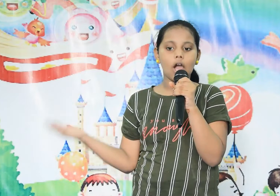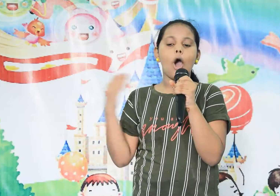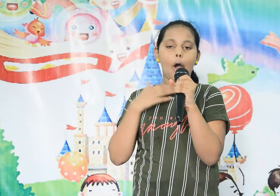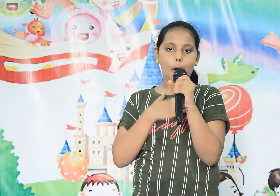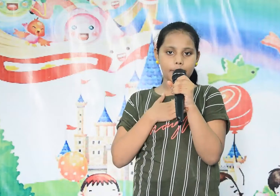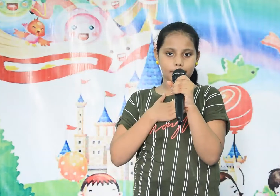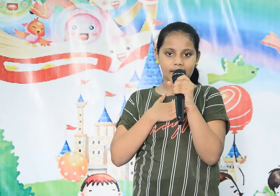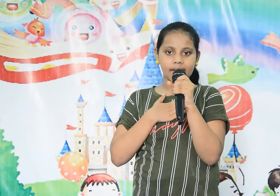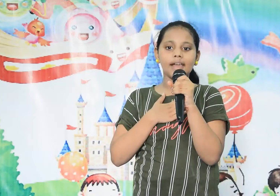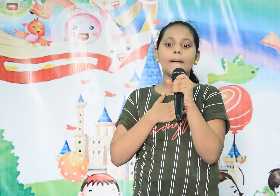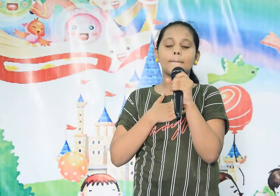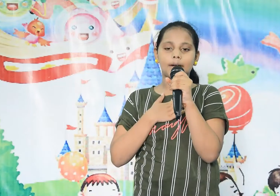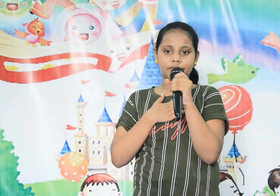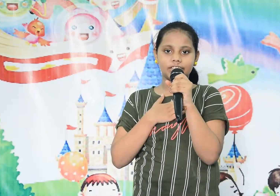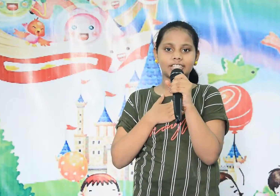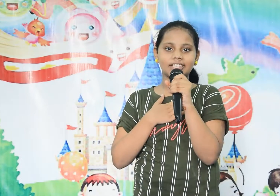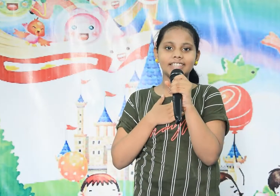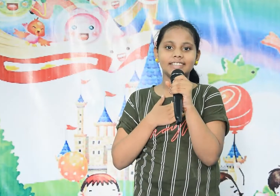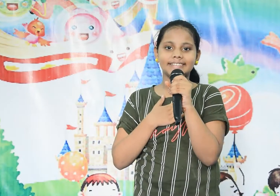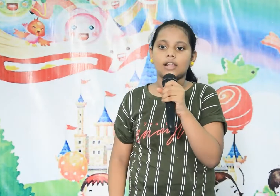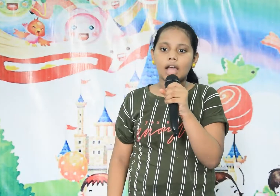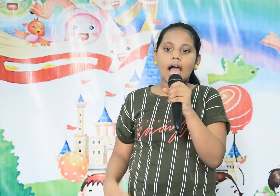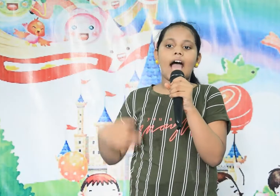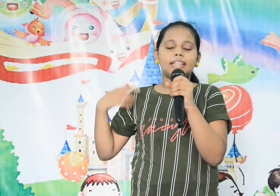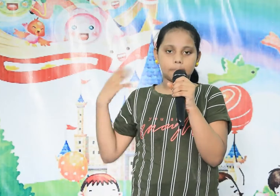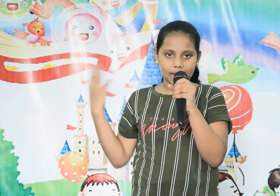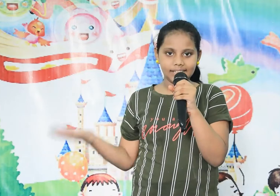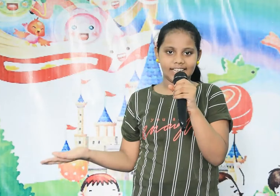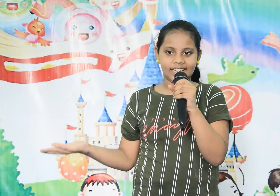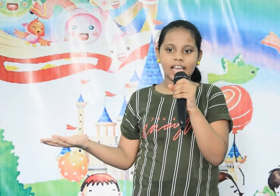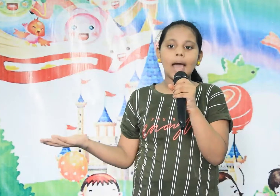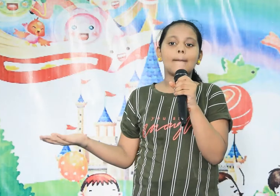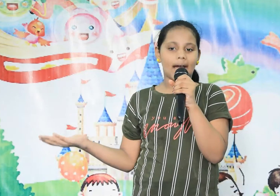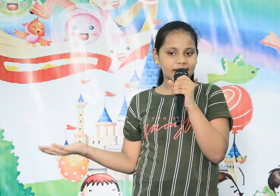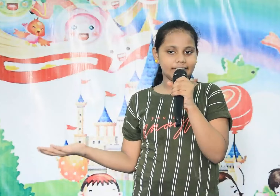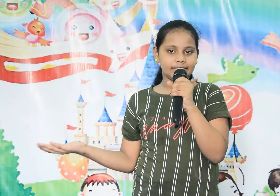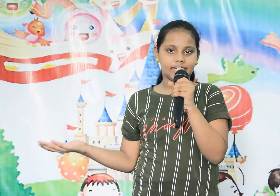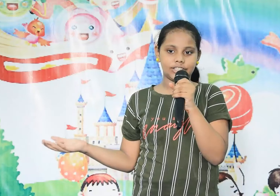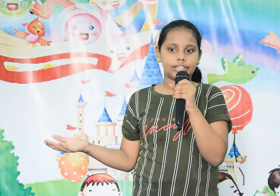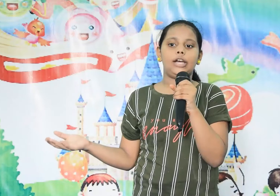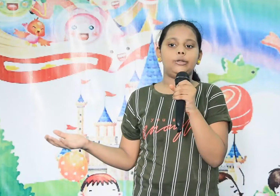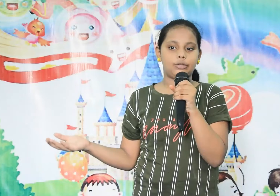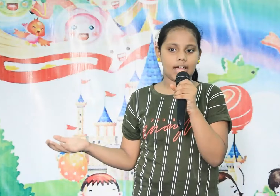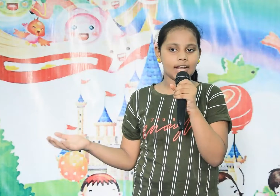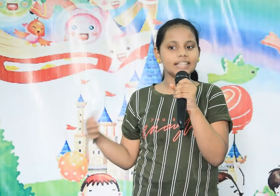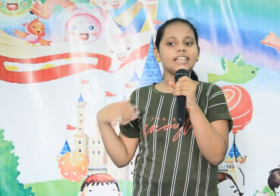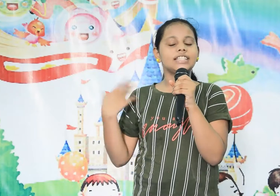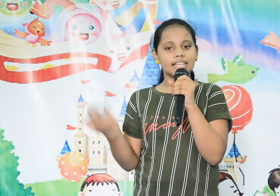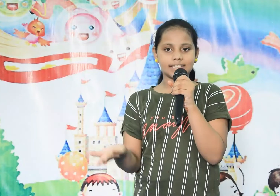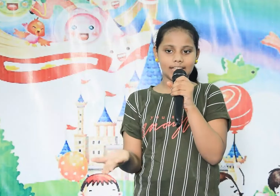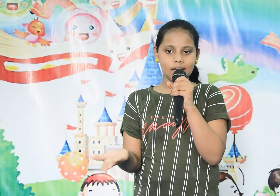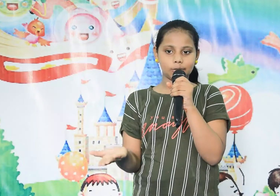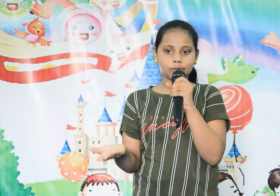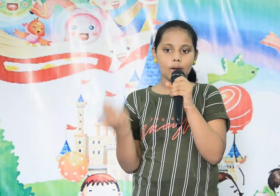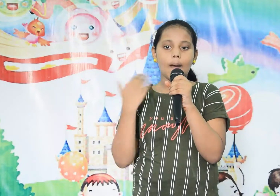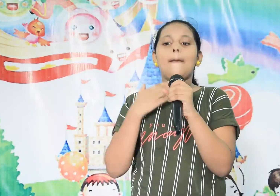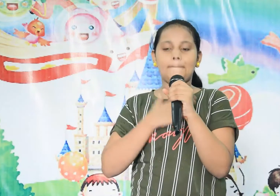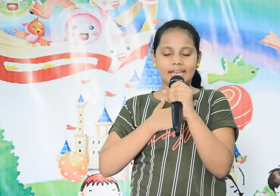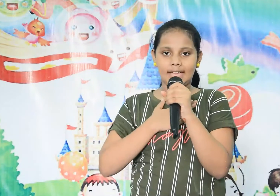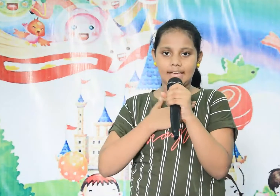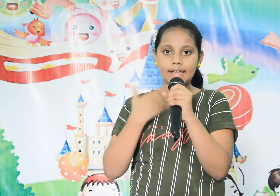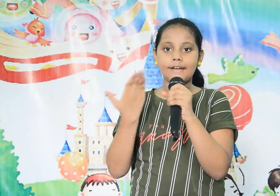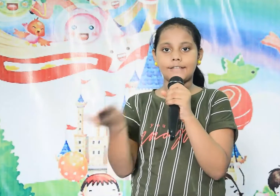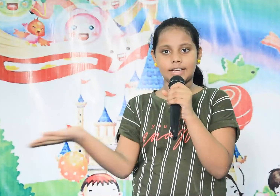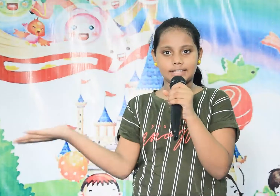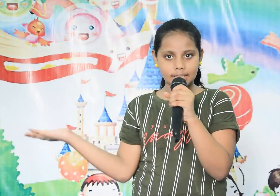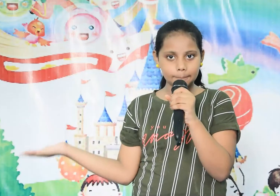है और मैं पवित्र आत्मा के मार्गदर्शन अनुसार चलता हूँ।